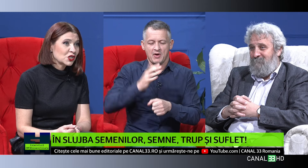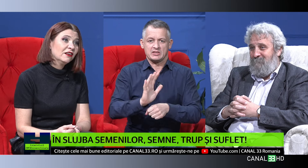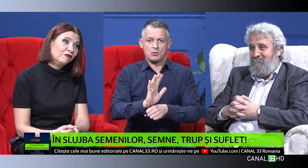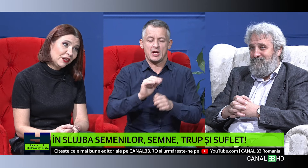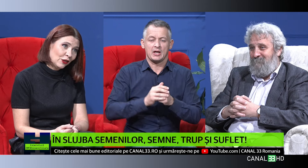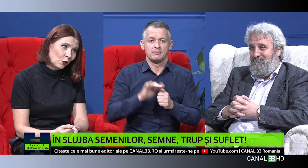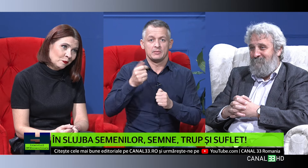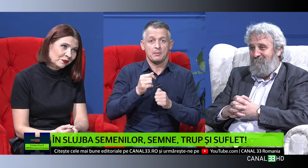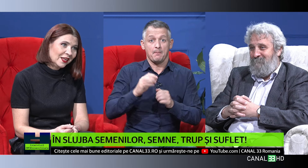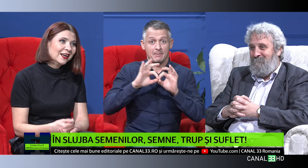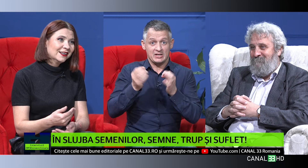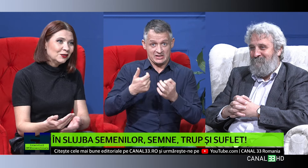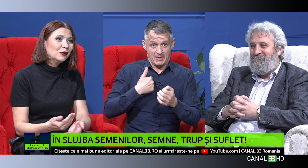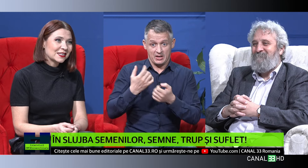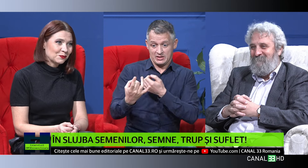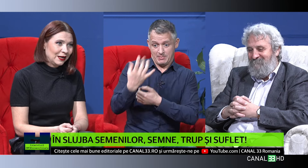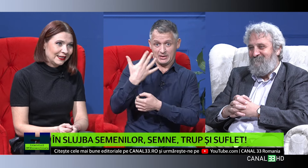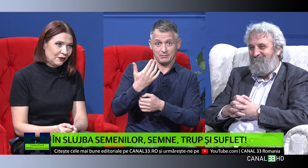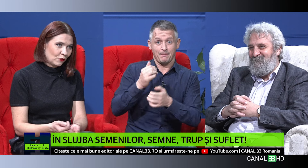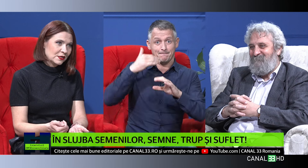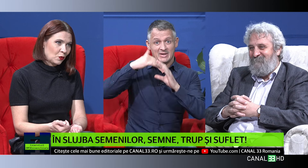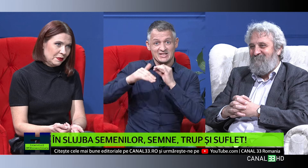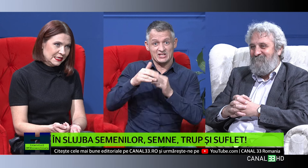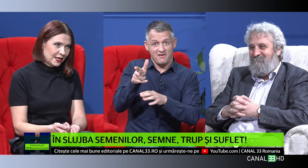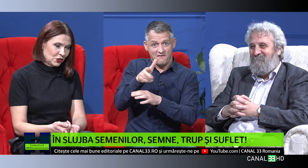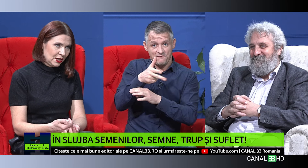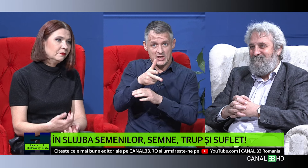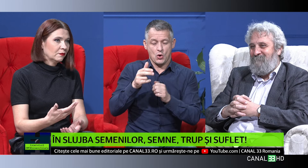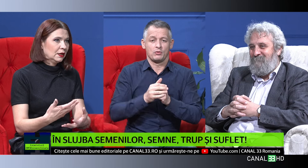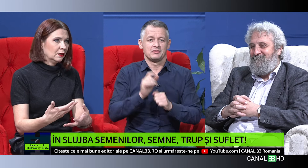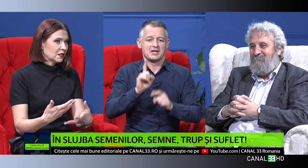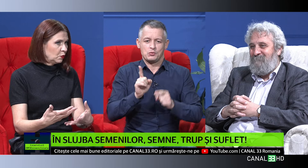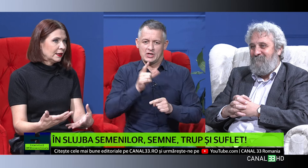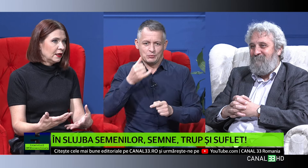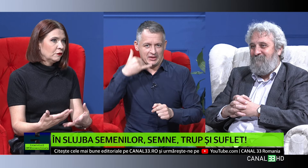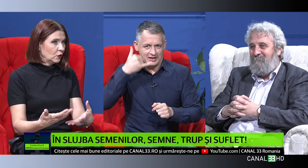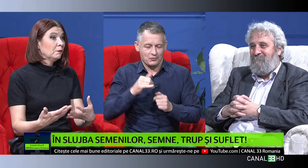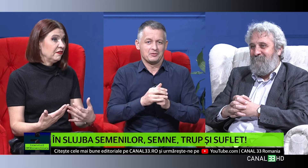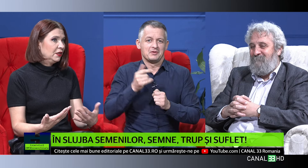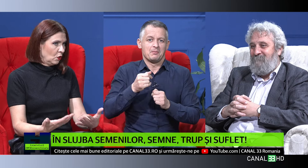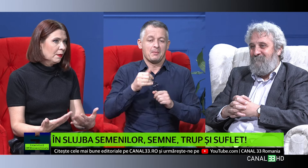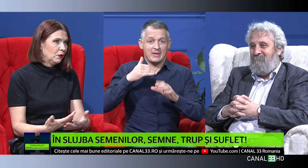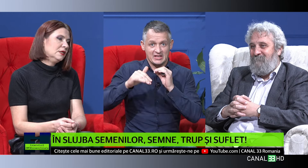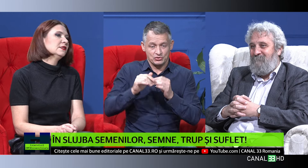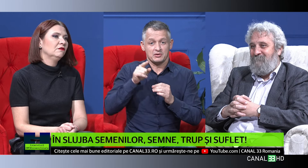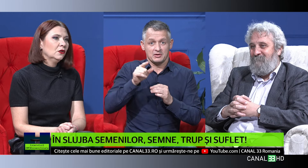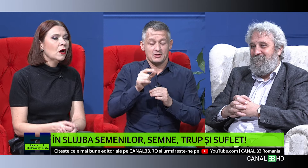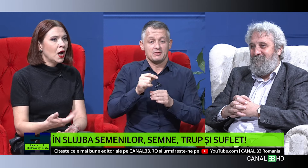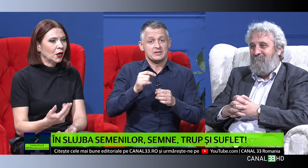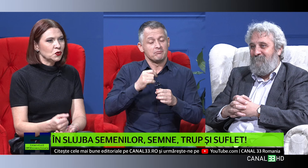mesajele video. Când nu le răspund la telefon sau pe mesaje, răspund la telefon pe video, apelul este video, atunci